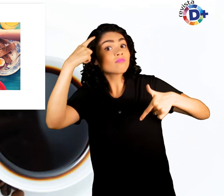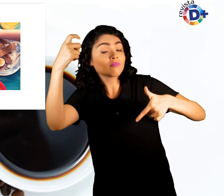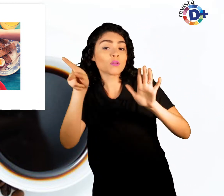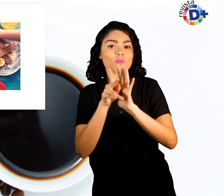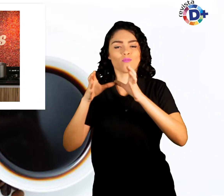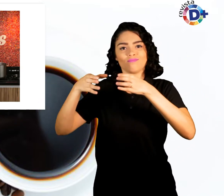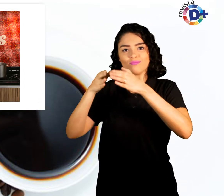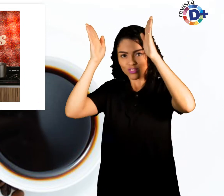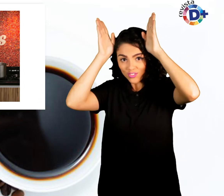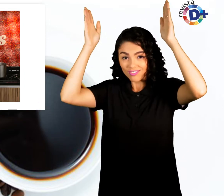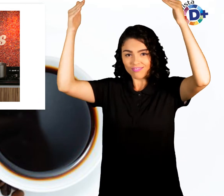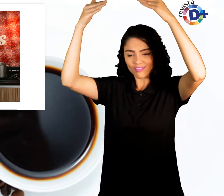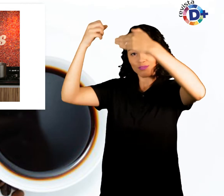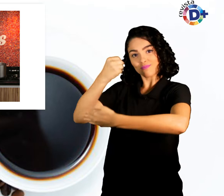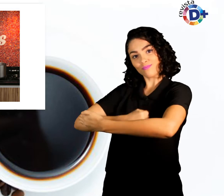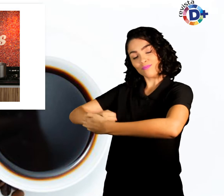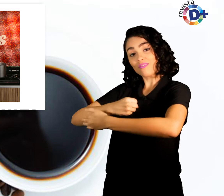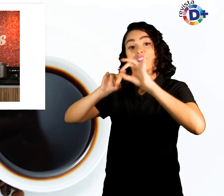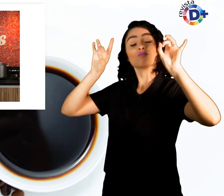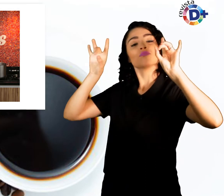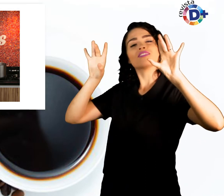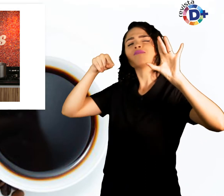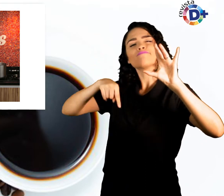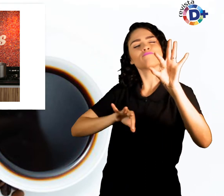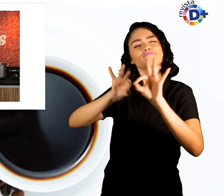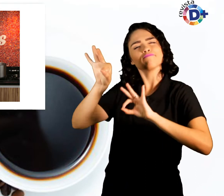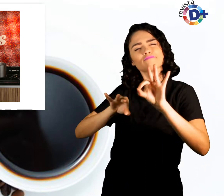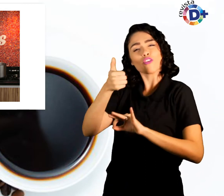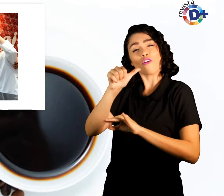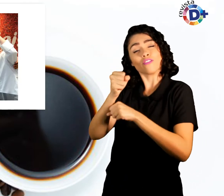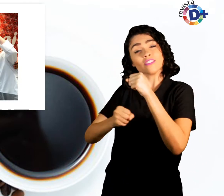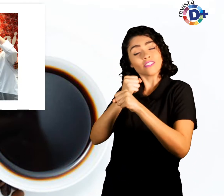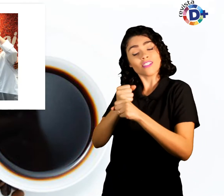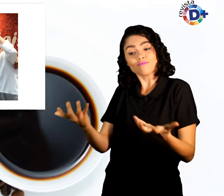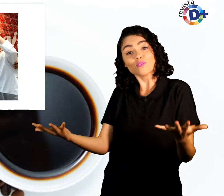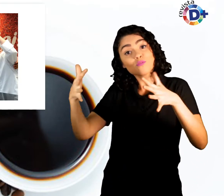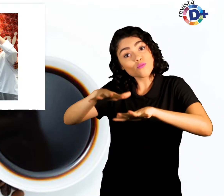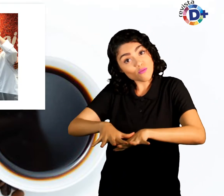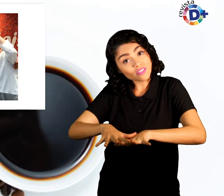que há 11 anos promove a inclusão das pessoas com síndrome de down por meio da gastronomia